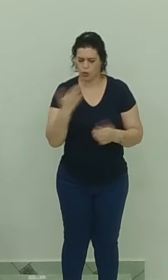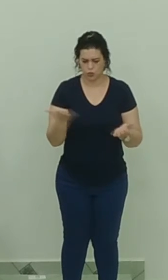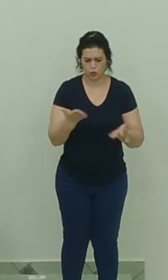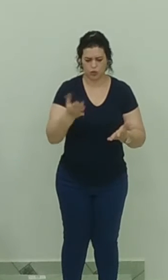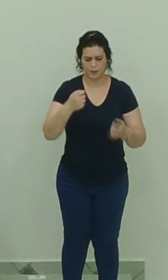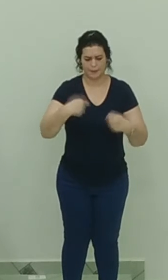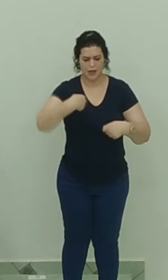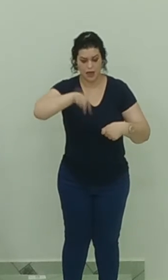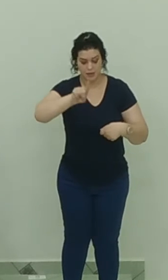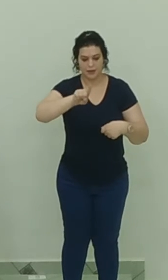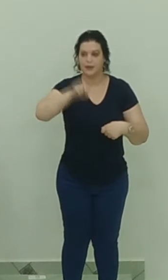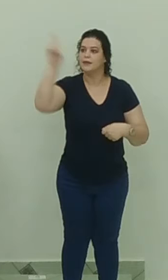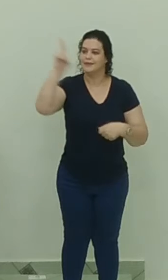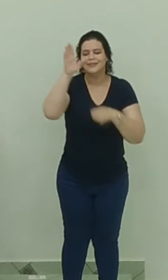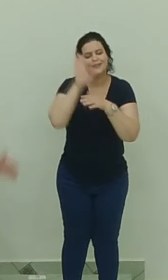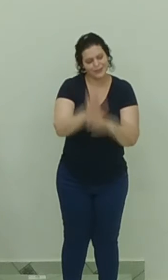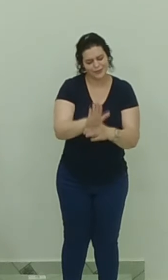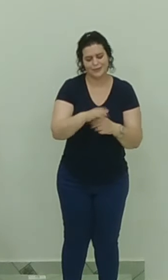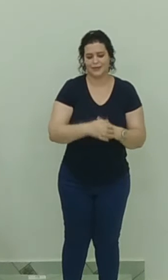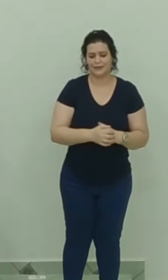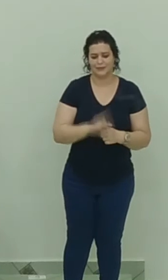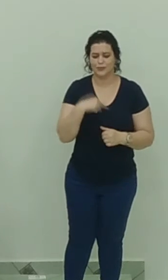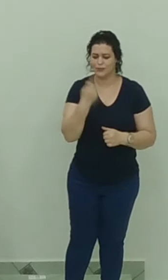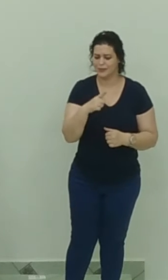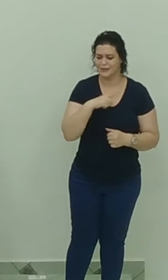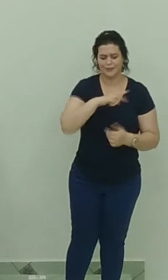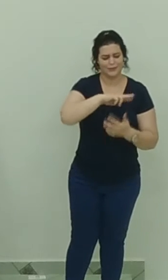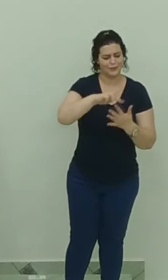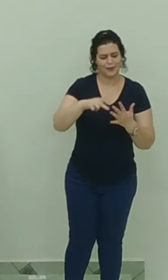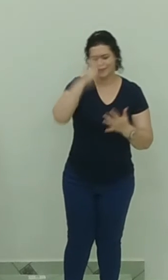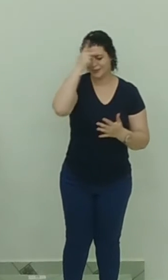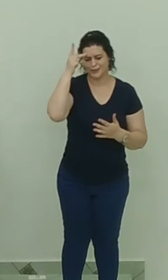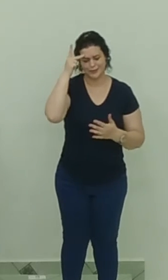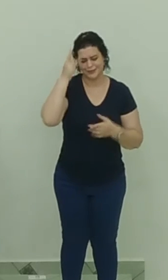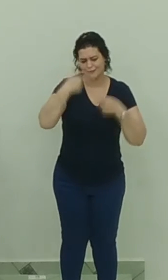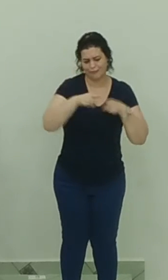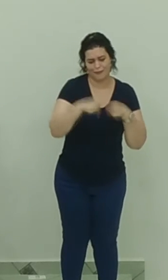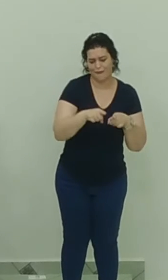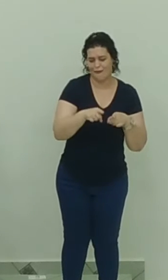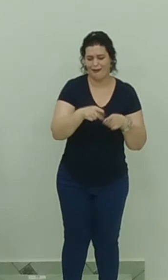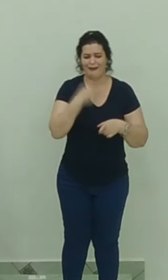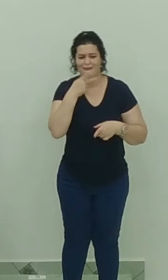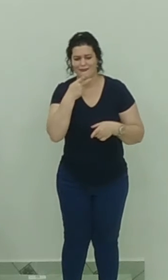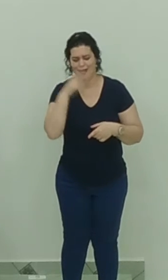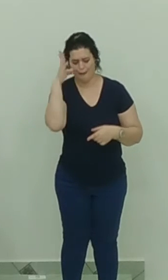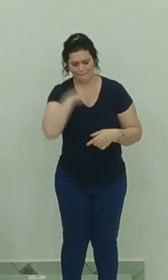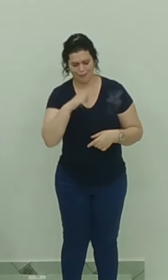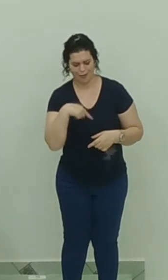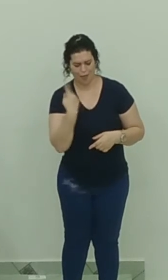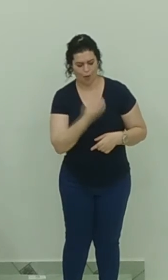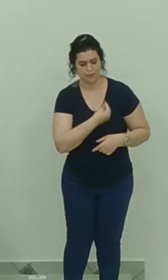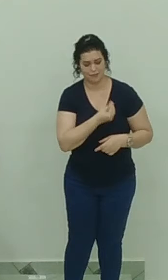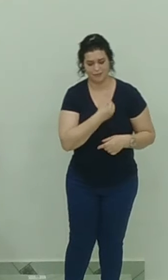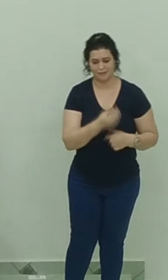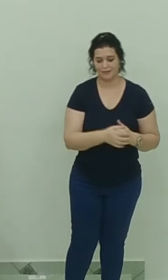para vender. Temos concorrentes que falam mal do nosso negócio. Havia gente ali